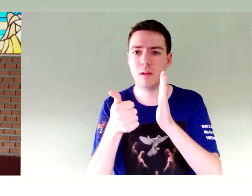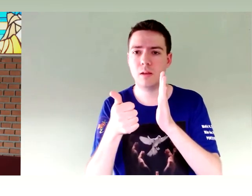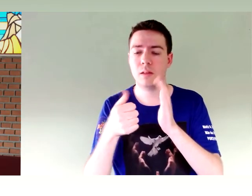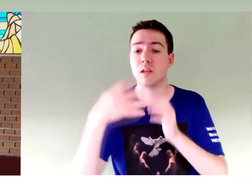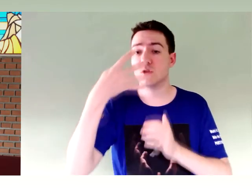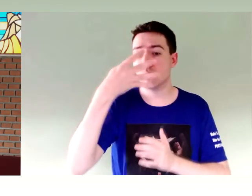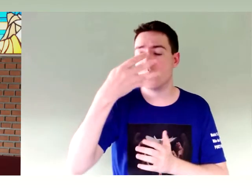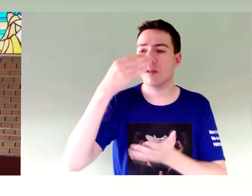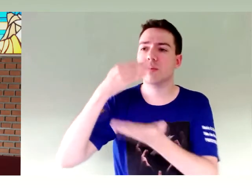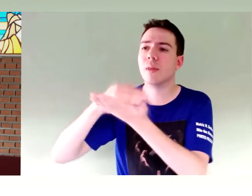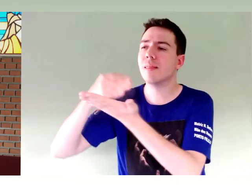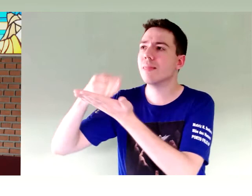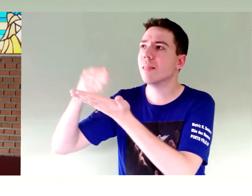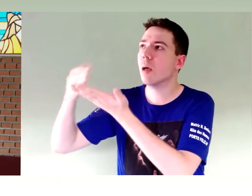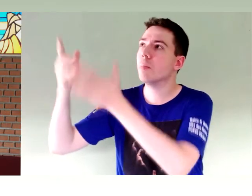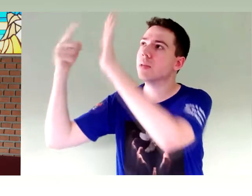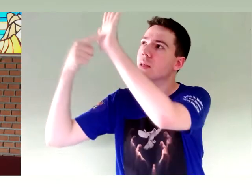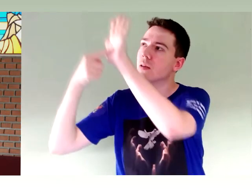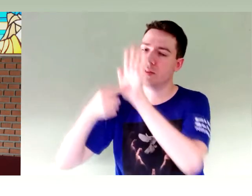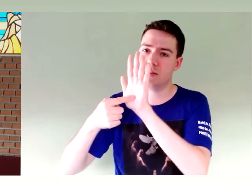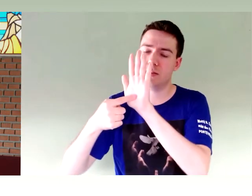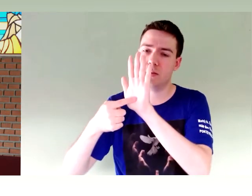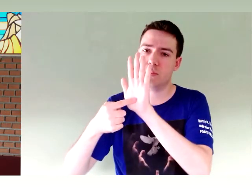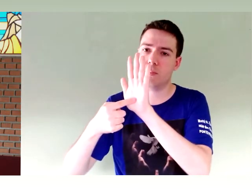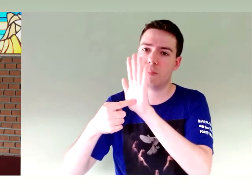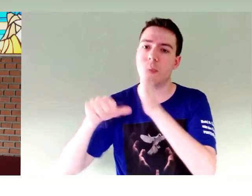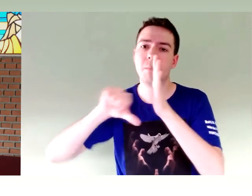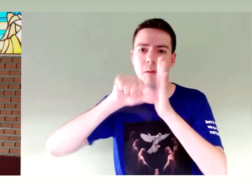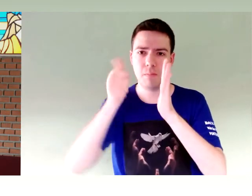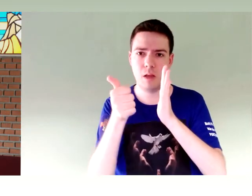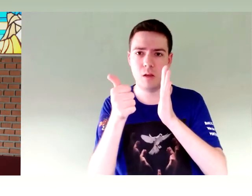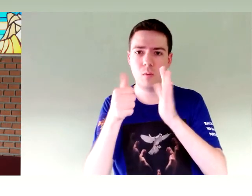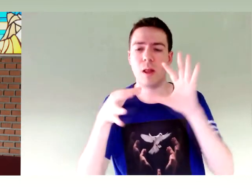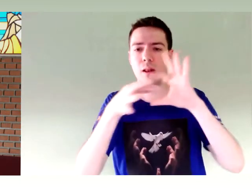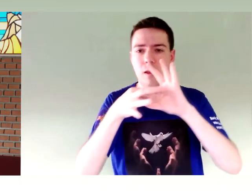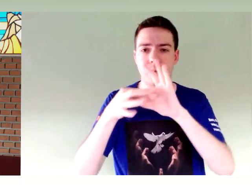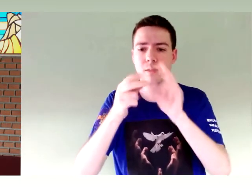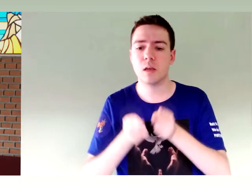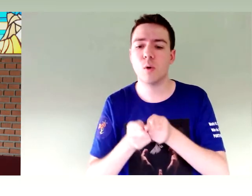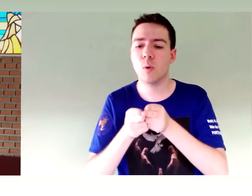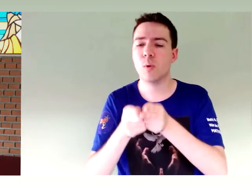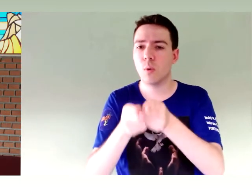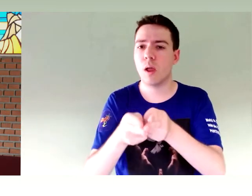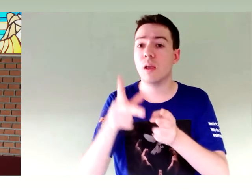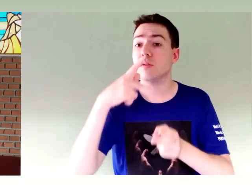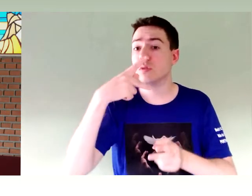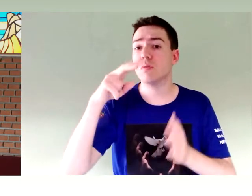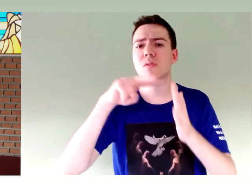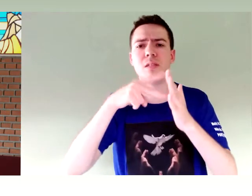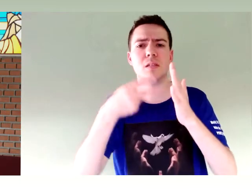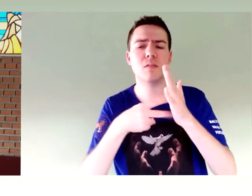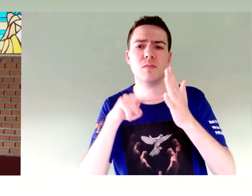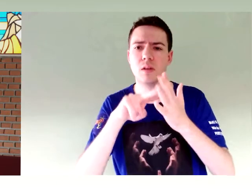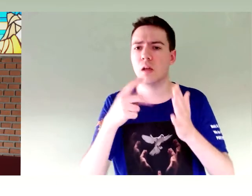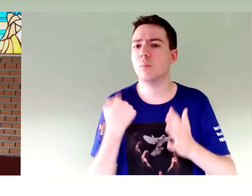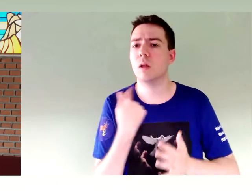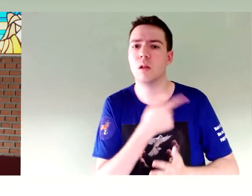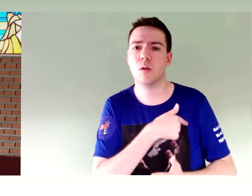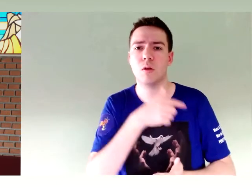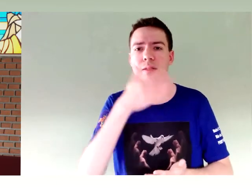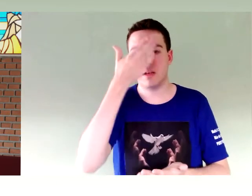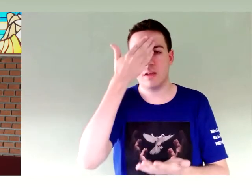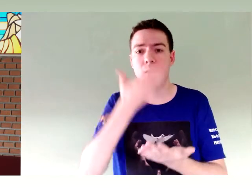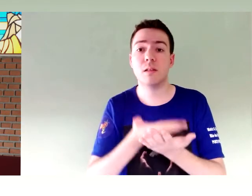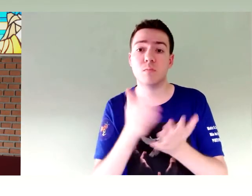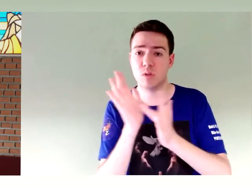dessas 4 etapas da revelação, que é a aliança com Noé e o seu significado para nós, os cristãos de